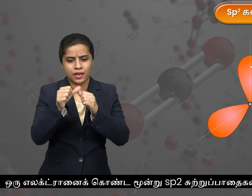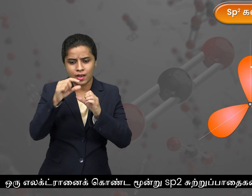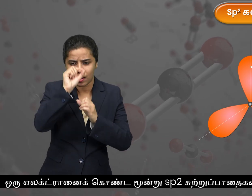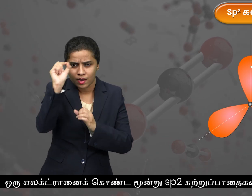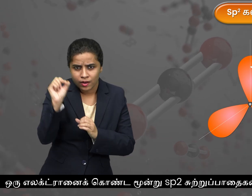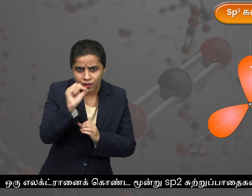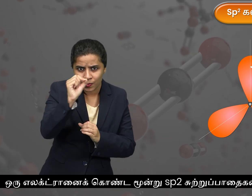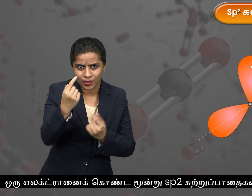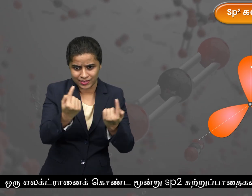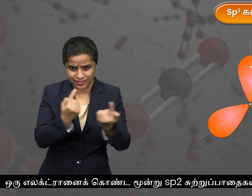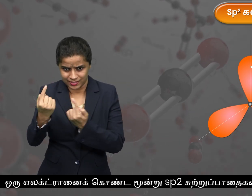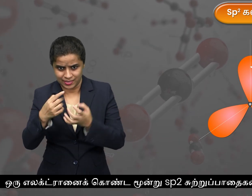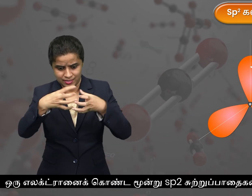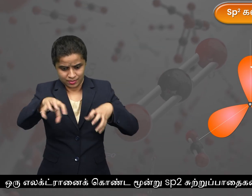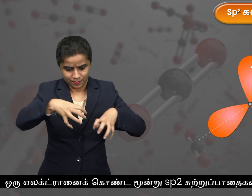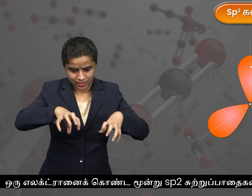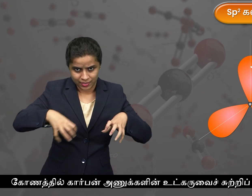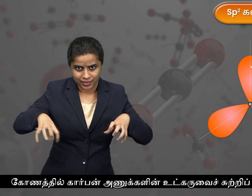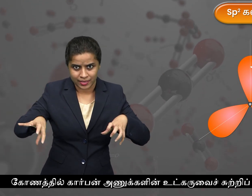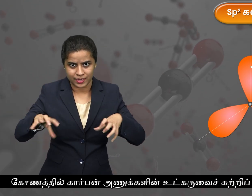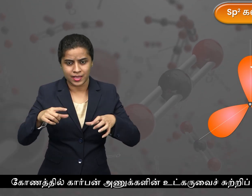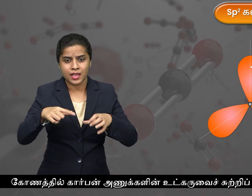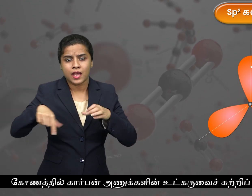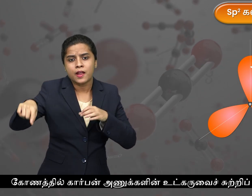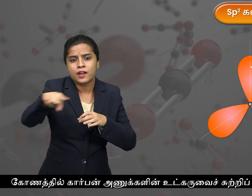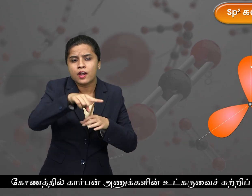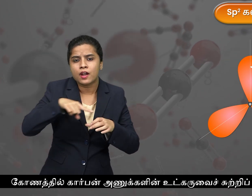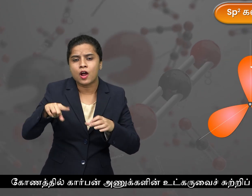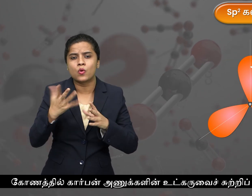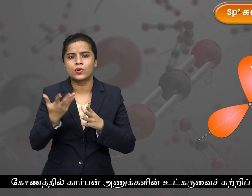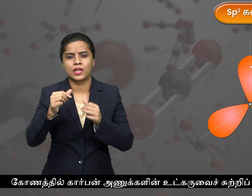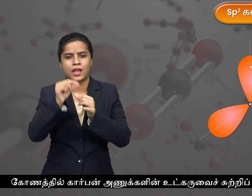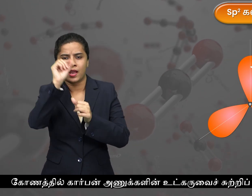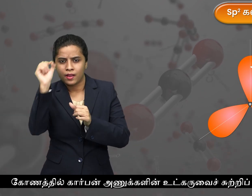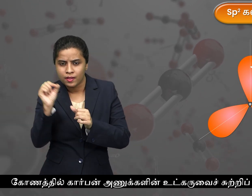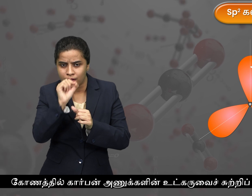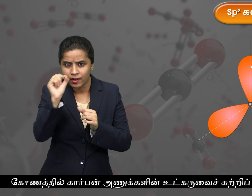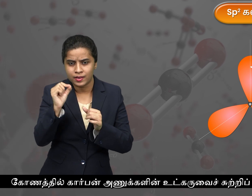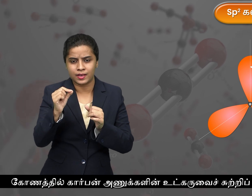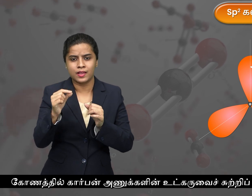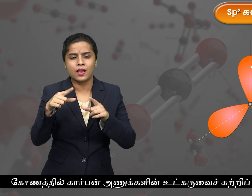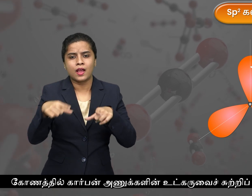ஒவ்வொன்றும் 120 டிகிரி கோணத்தில் கார்பன் அணுக்களின் உட்கருவை சுற்றி பிரிக்கப்படுகின்றன.